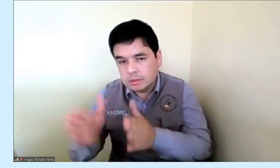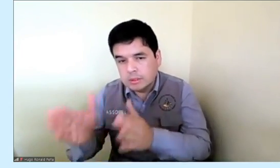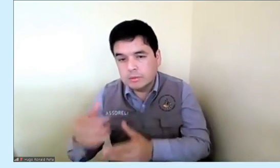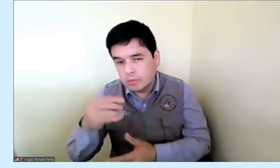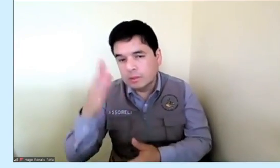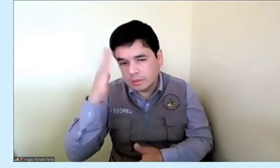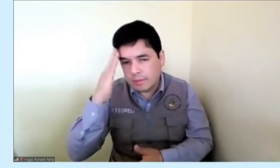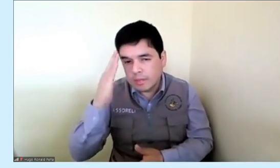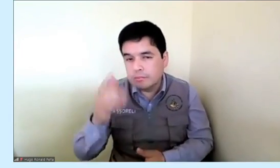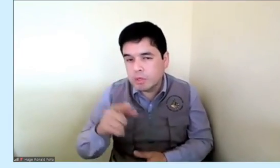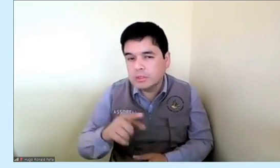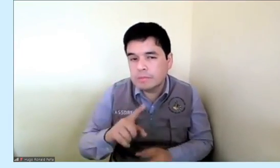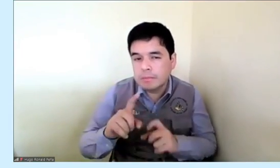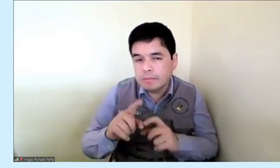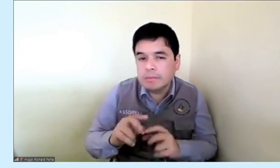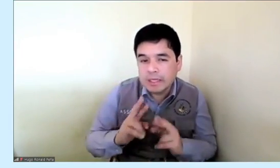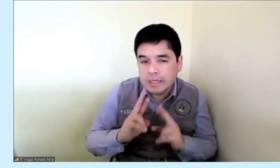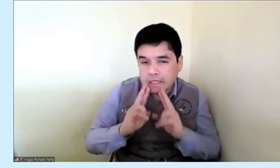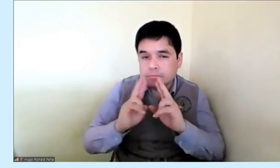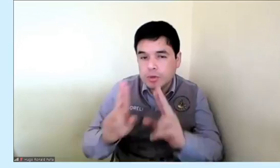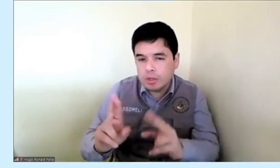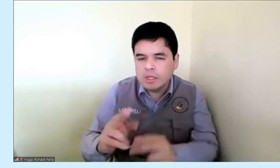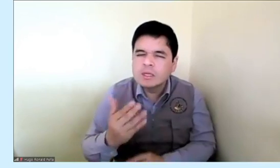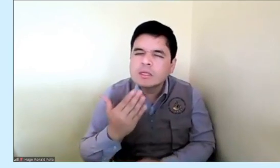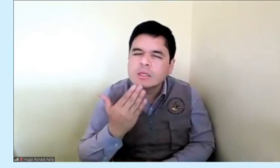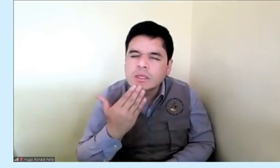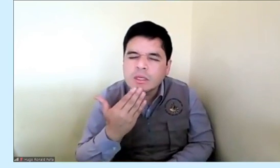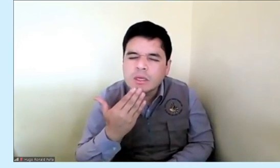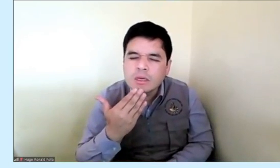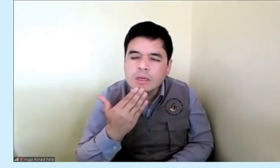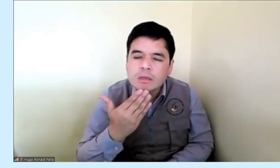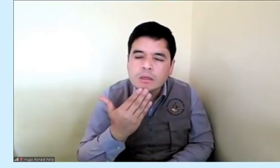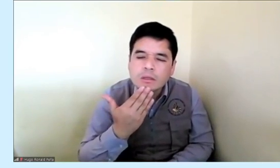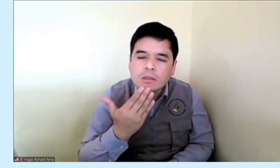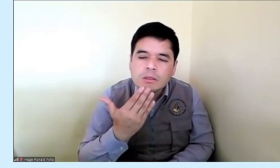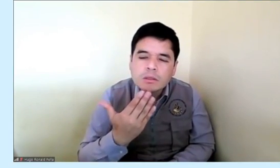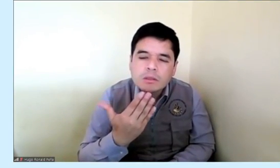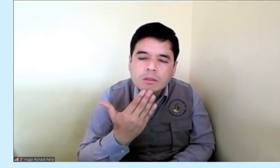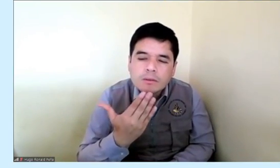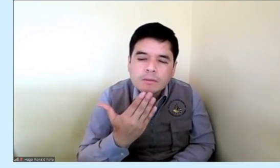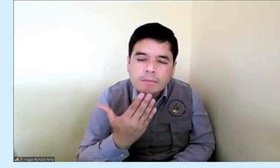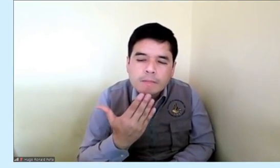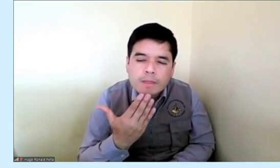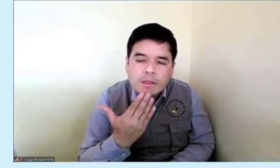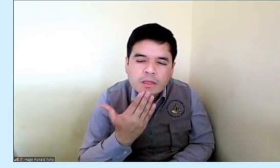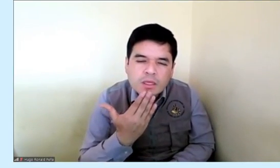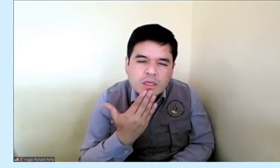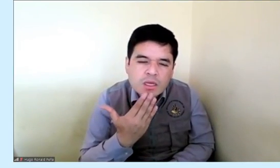hermano. Ustedes ya saben, ¿no? Ustedes responden.